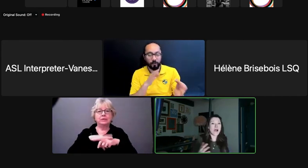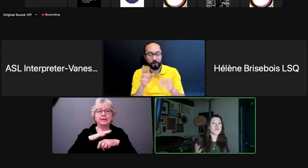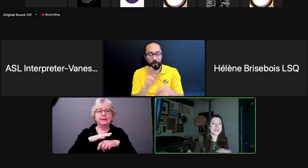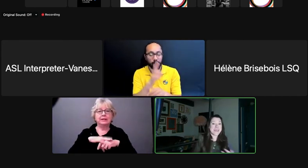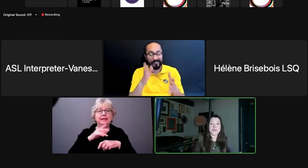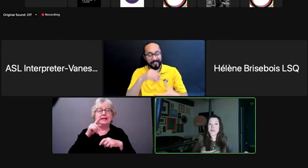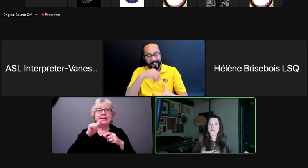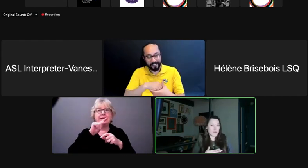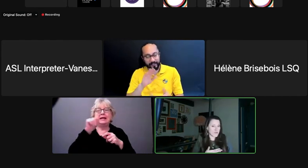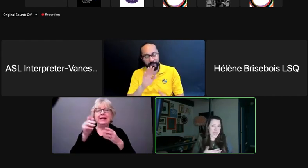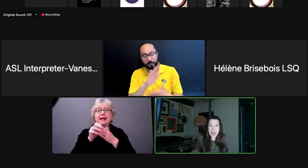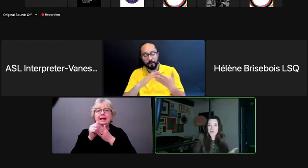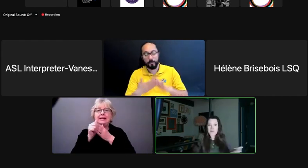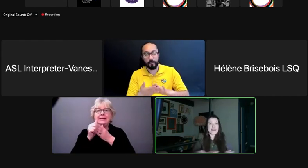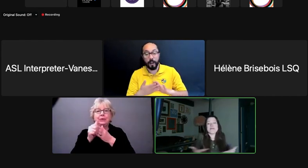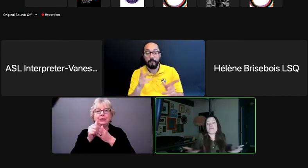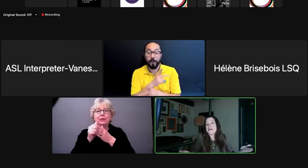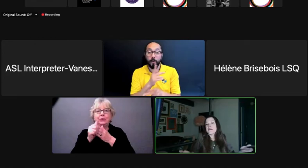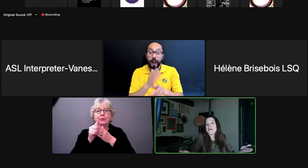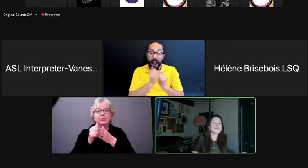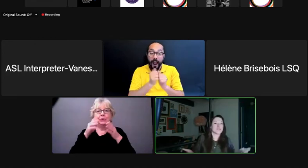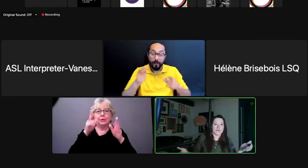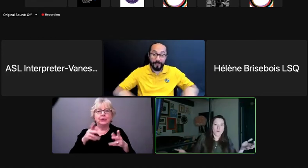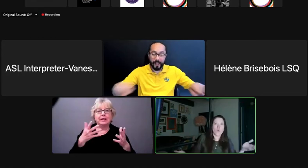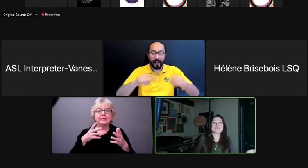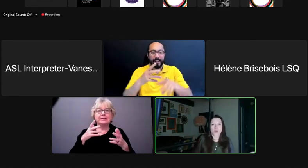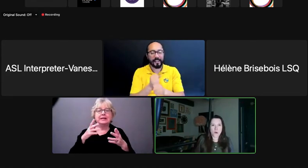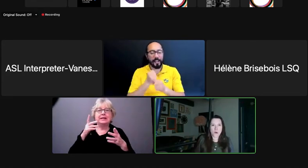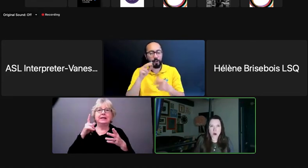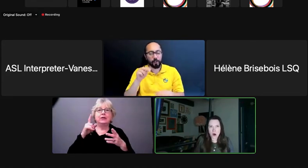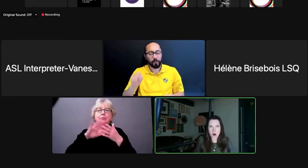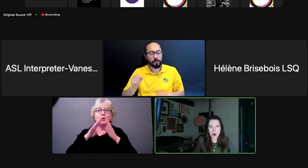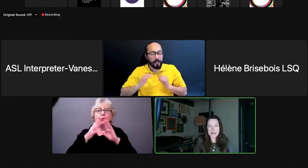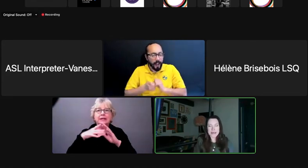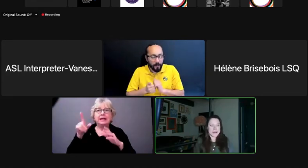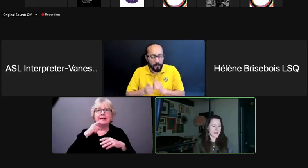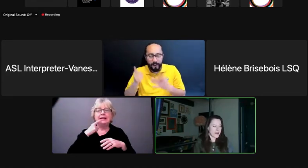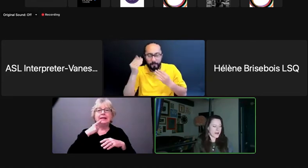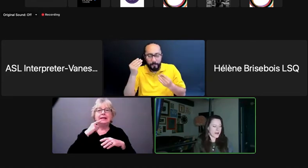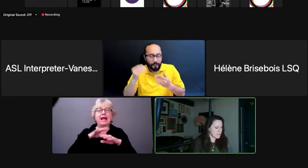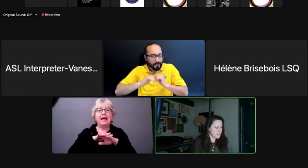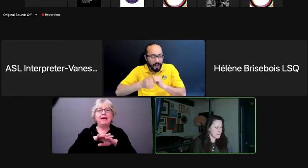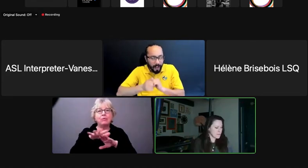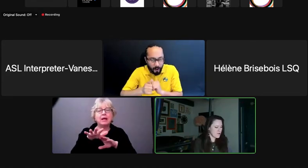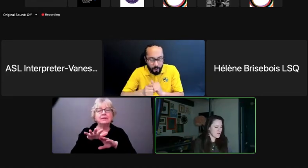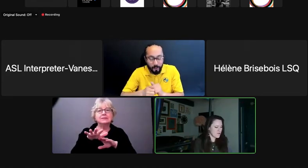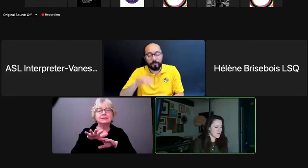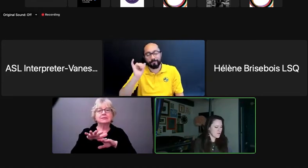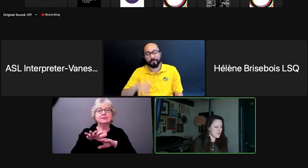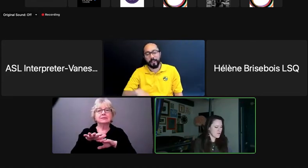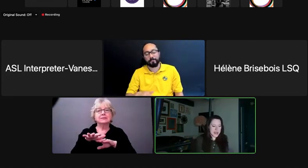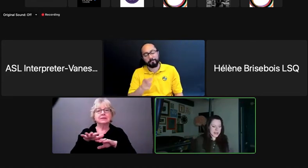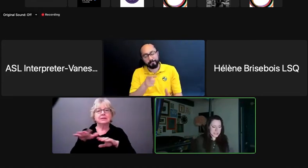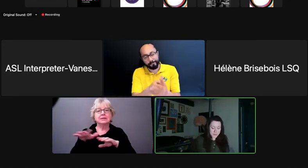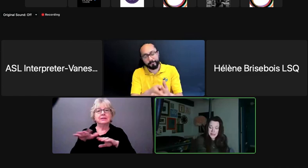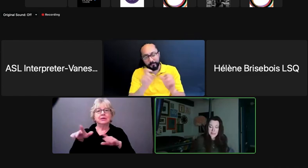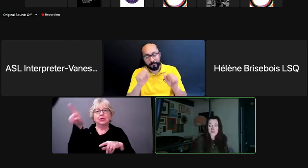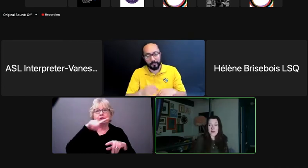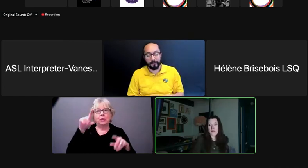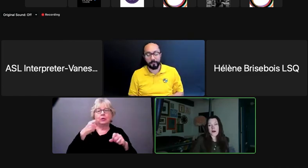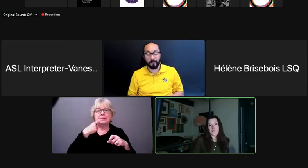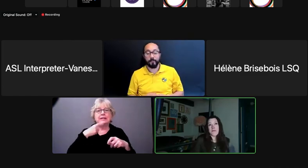de la communauté des influenceurs dans la communauté parce qu'ils peuvent nous dire ce qui se